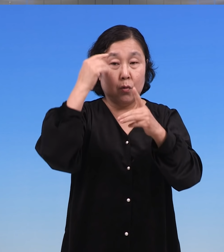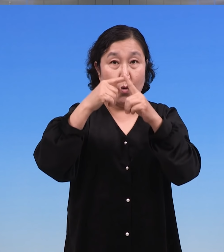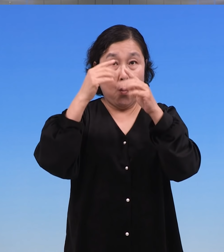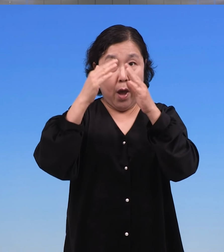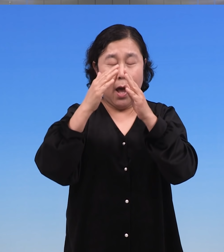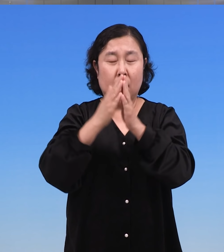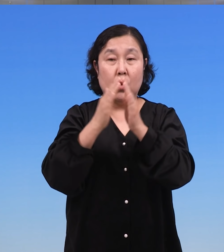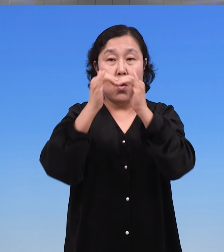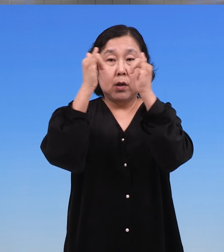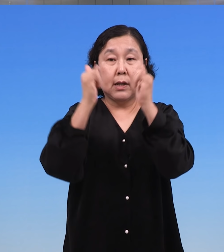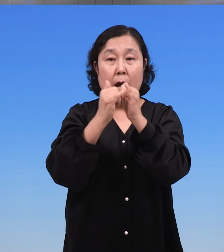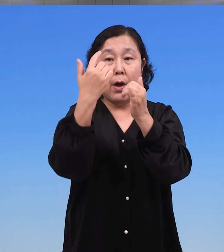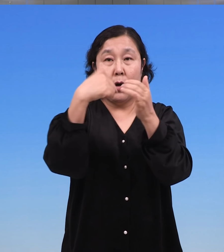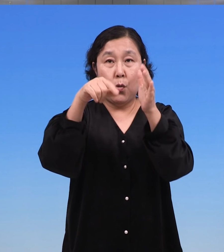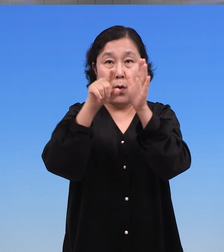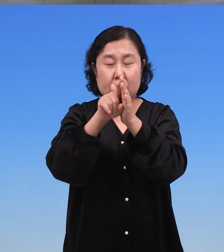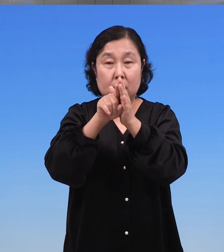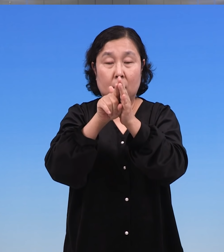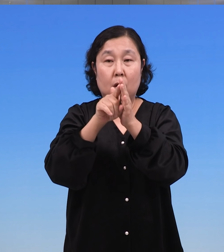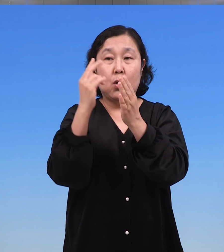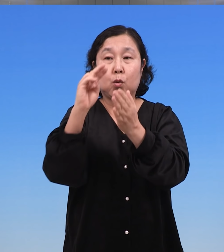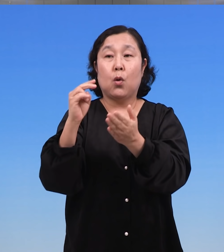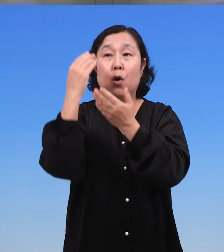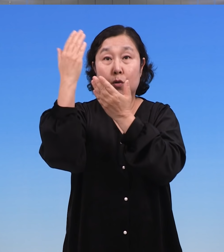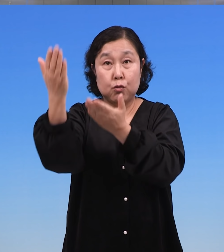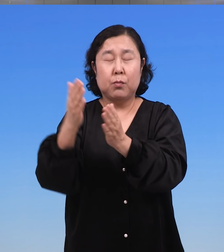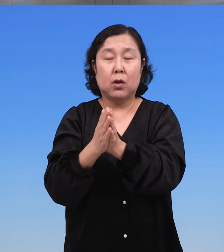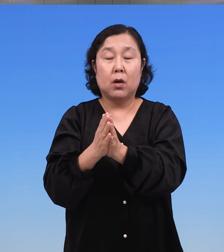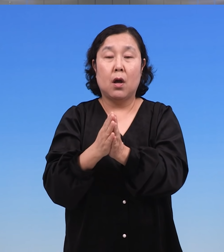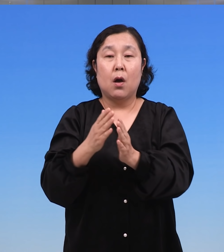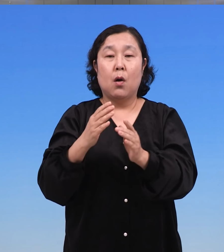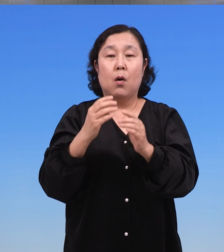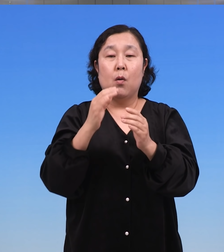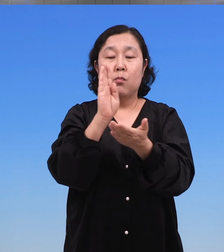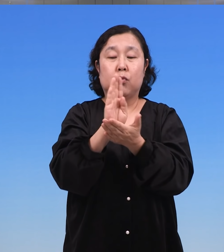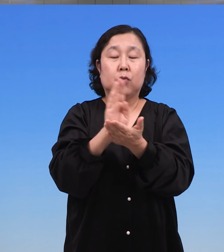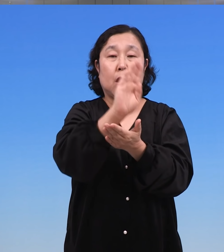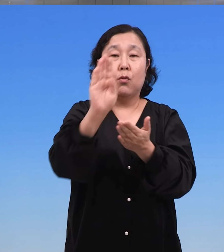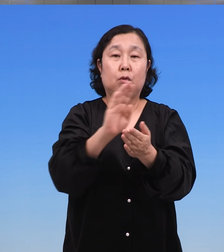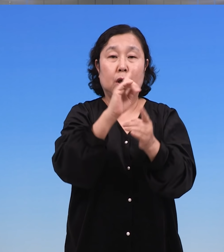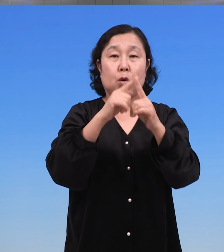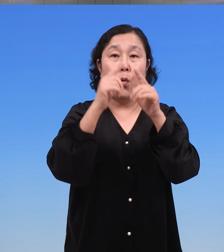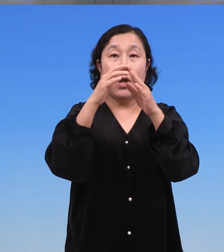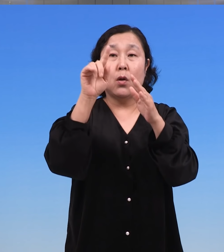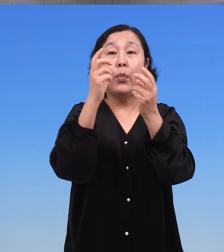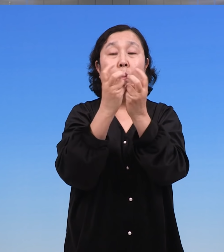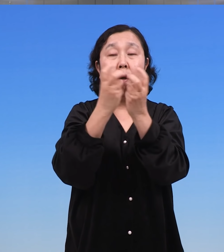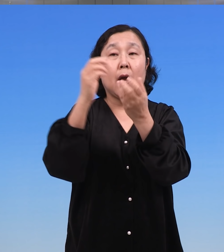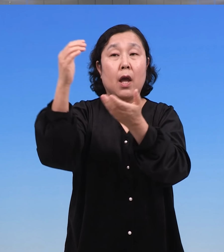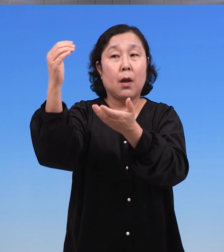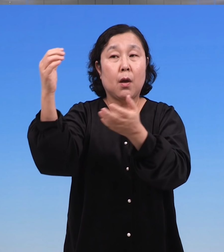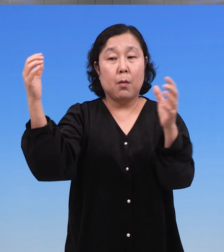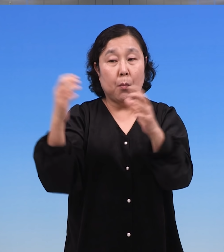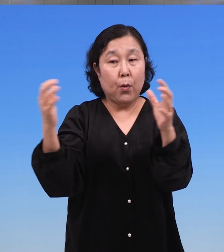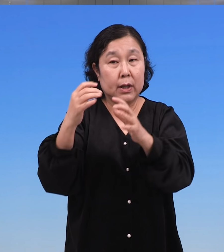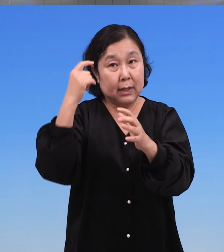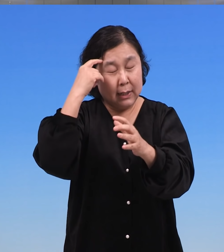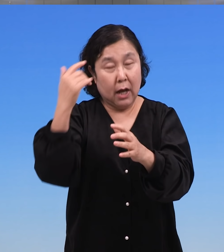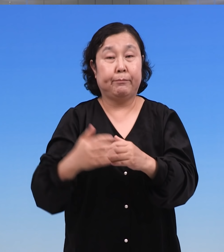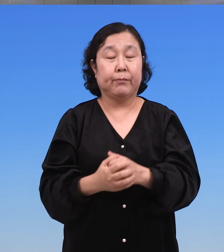위해 환원해 버리면 이제 분당 우리 교회는 앞으로 어디서 모이게 되느냐 이런 걱정들을 이제 많이 하신다는